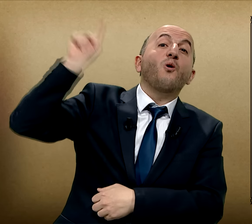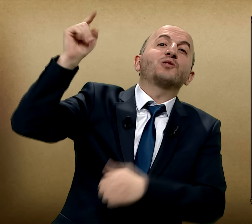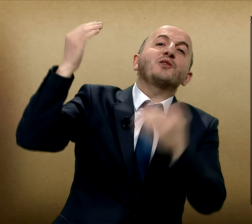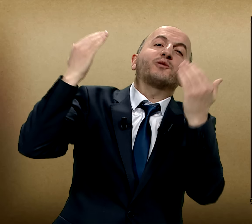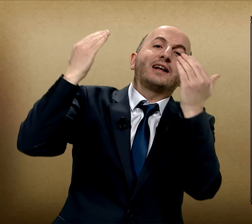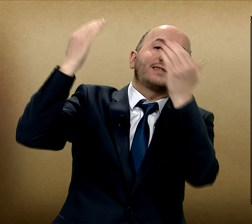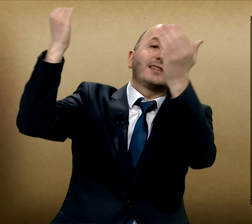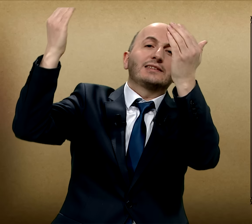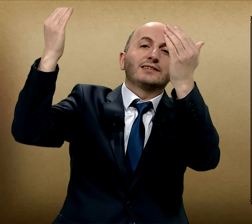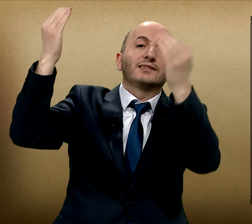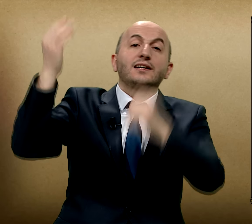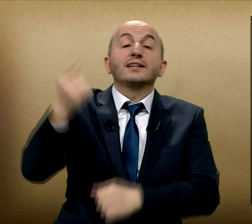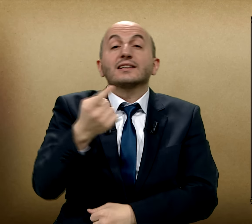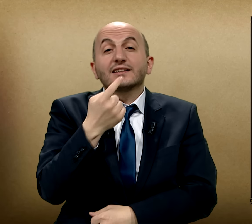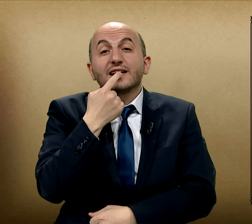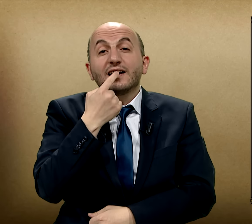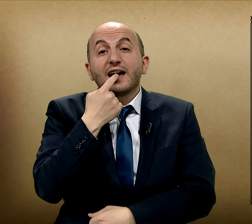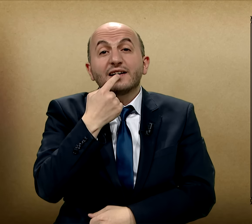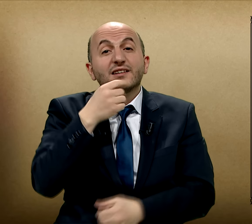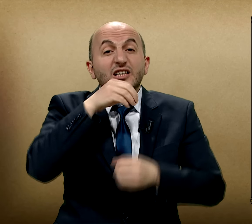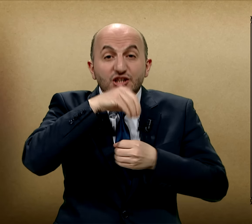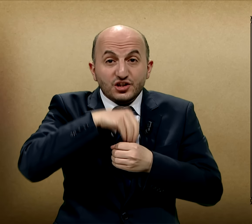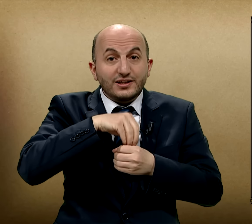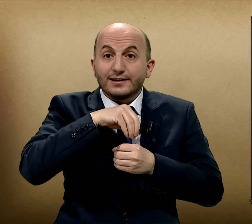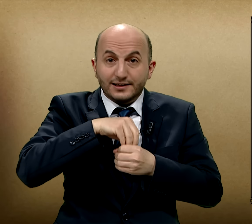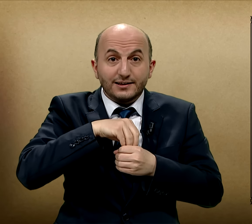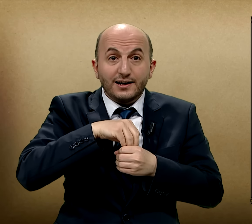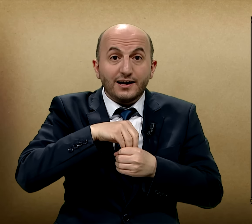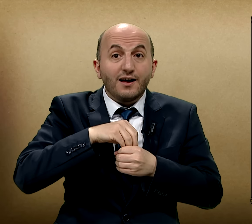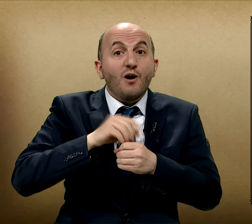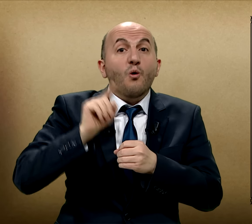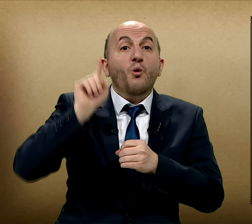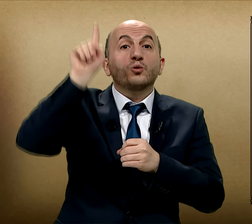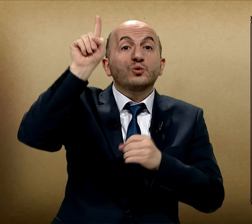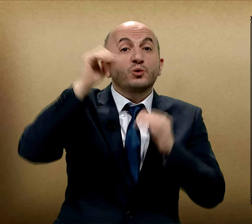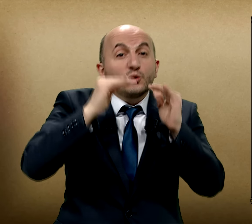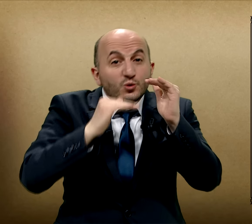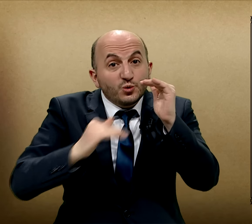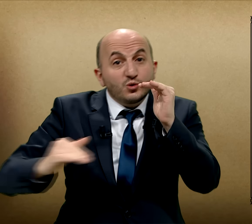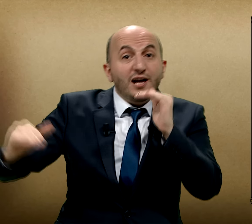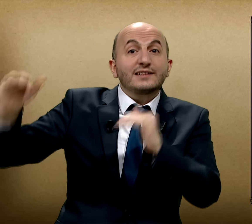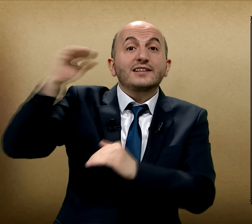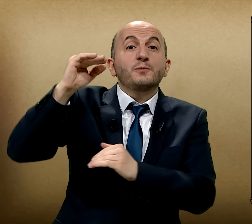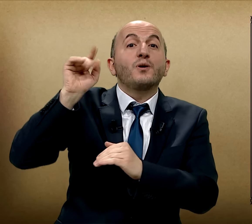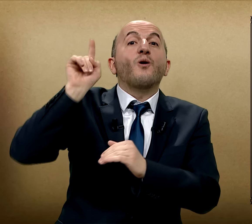ona yönelsin. Diller iştenlikle onu yüceltip